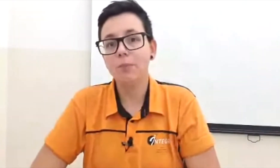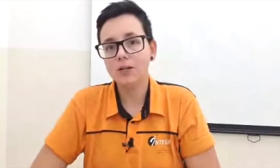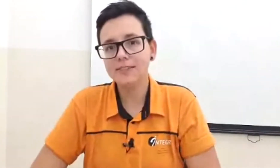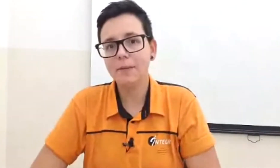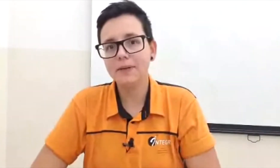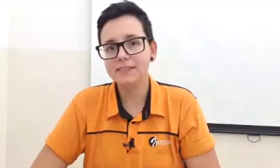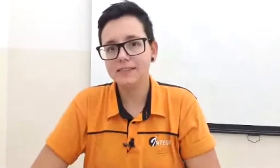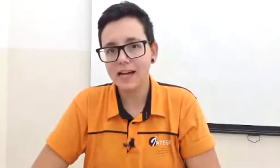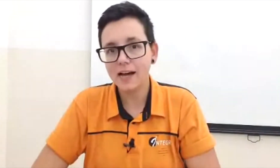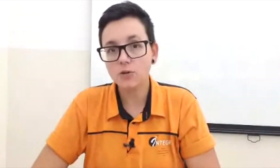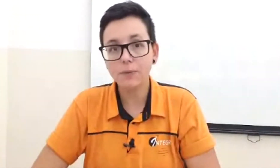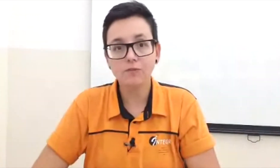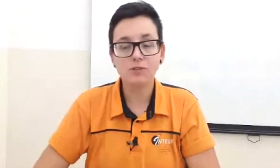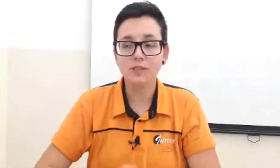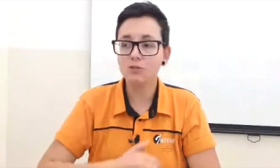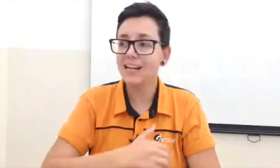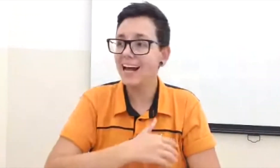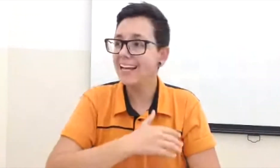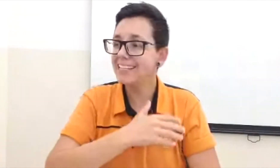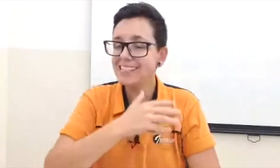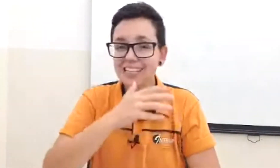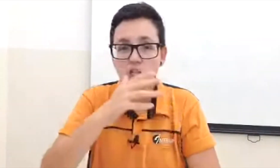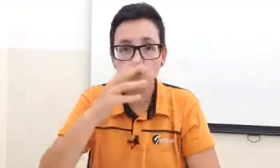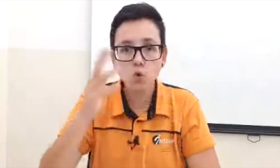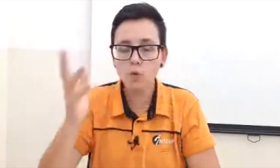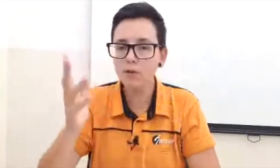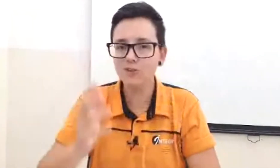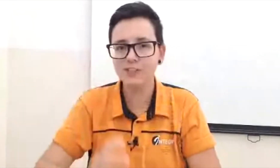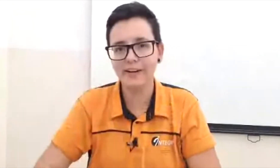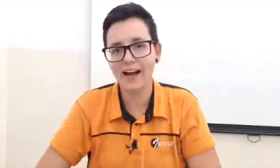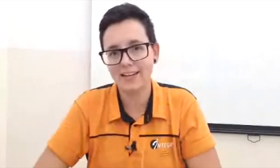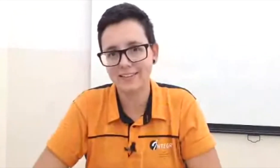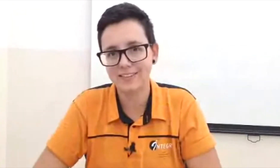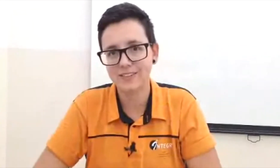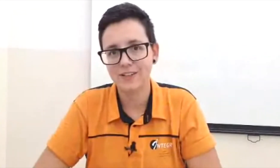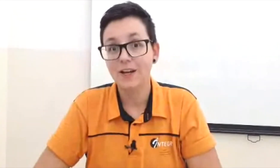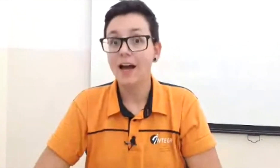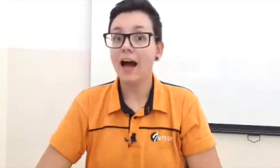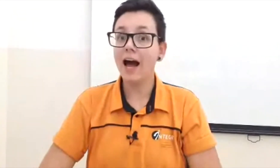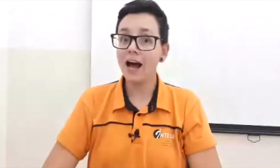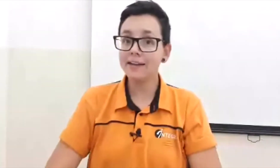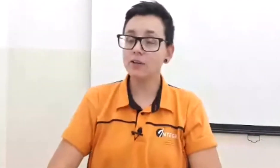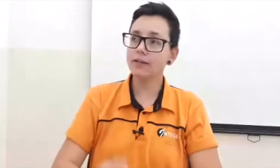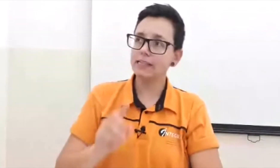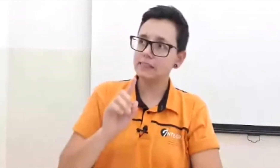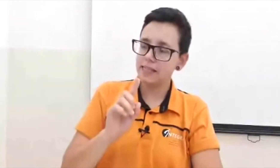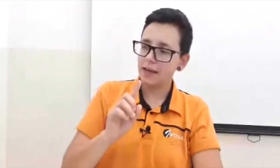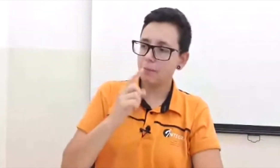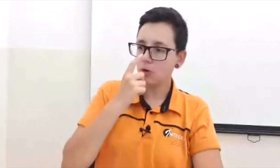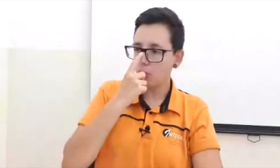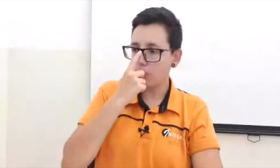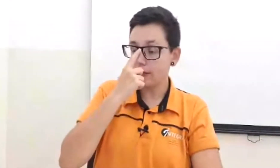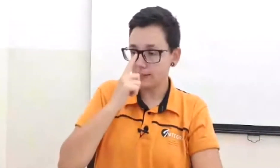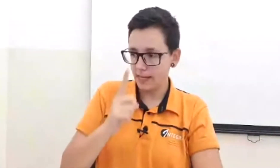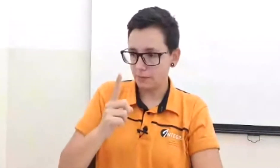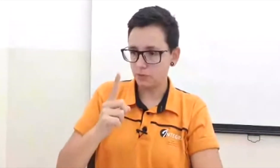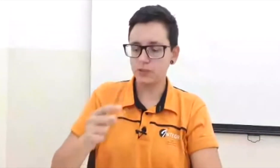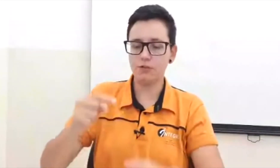ser representado para você usar em inúmeros sinais. Ah, então quer dizer, por exemplo, se eu